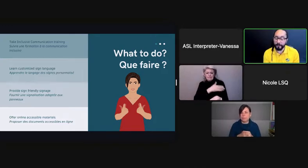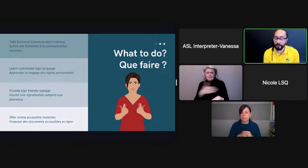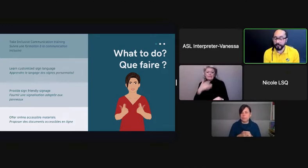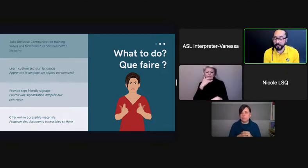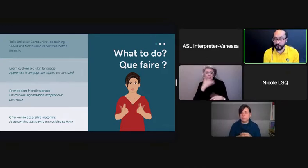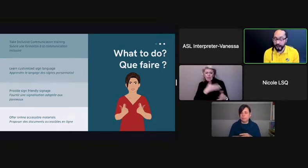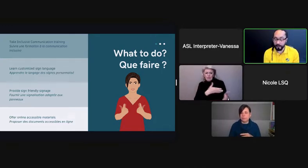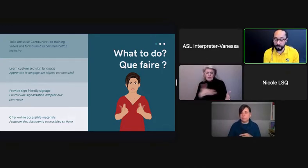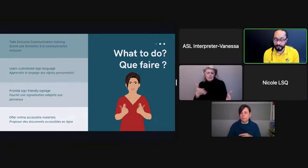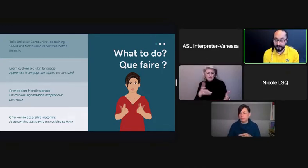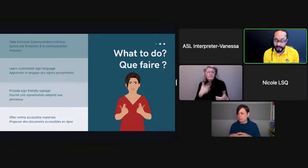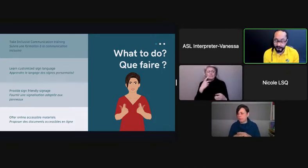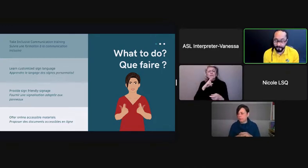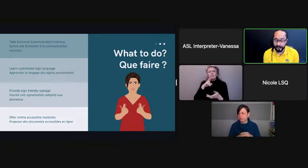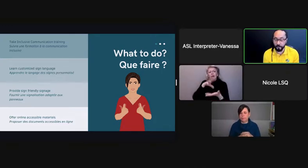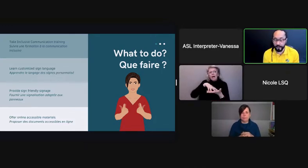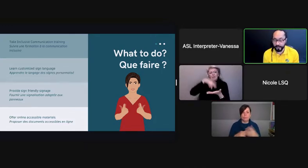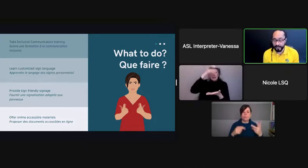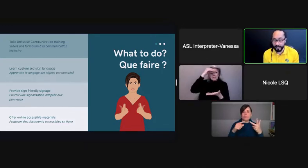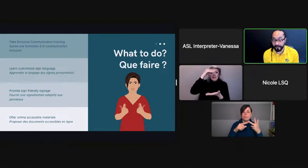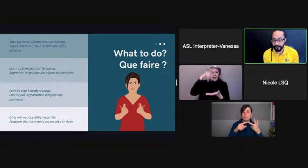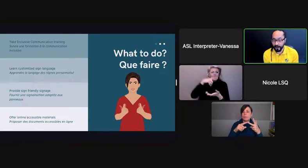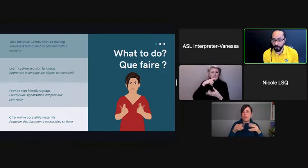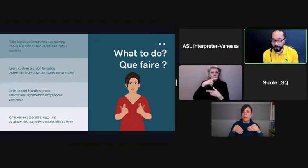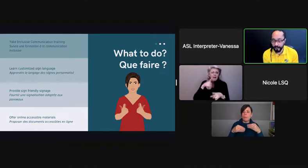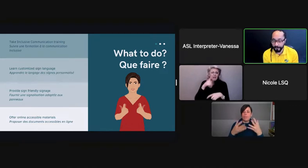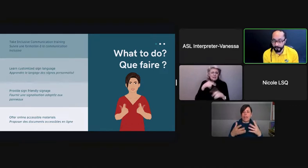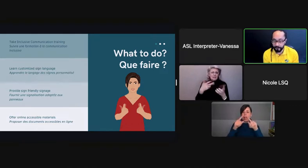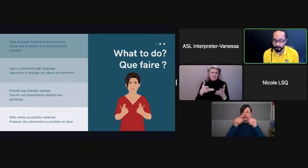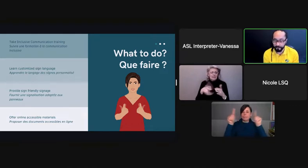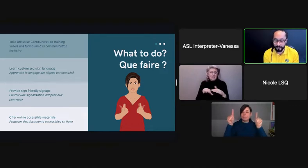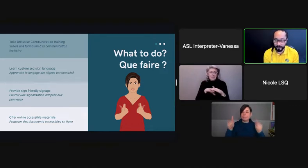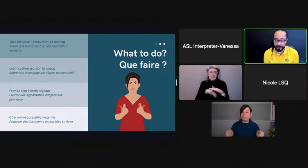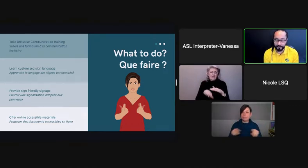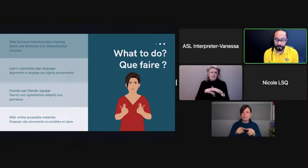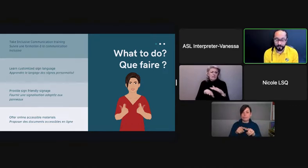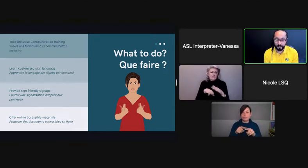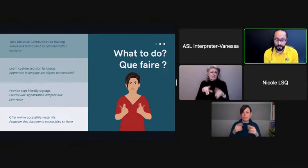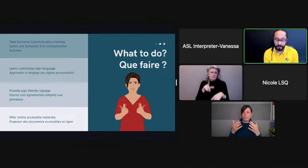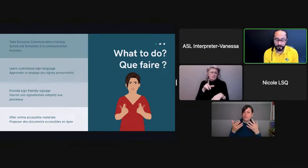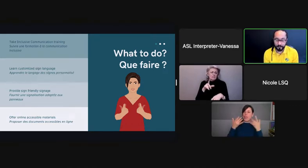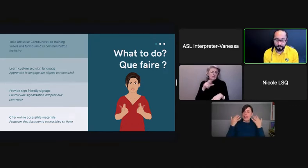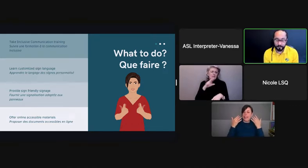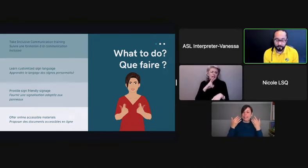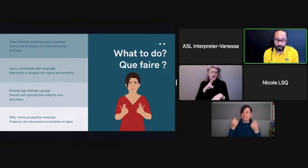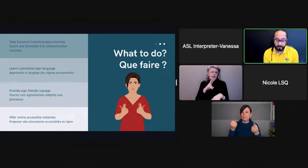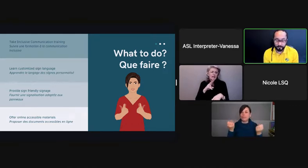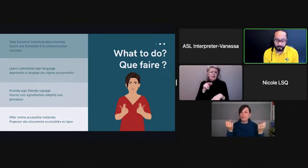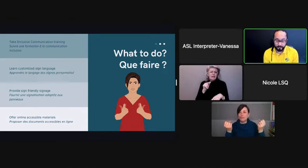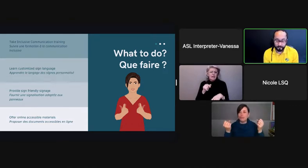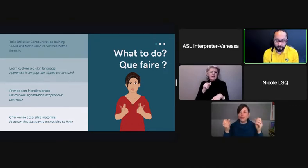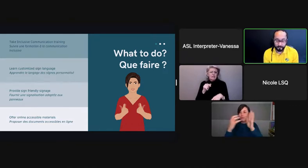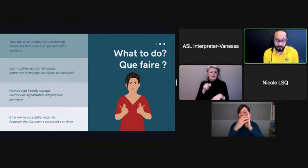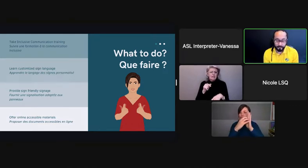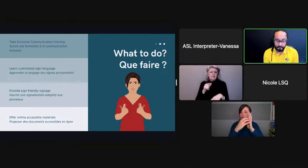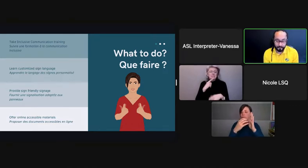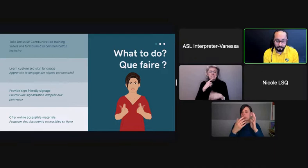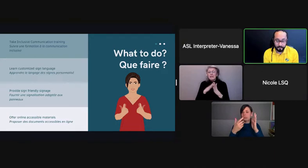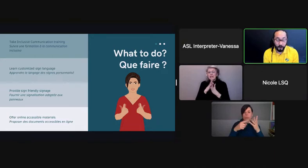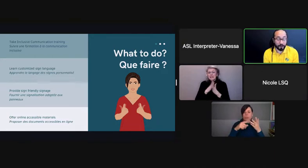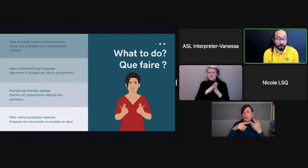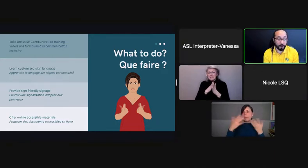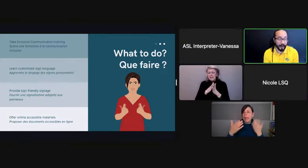l'apprentissage du langage des signes de base, ça devient intéressant parce